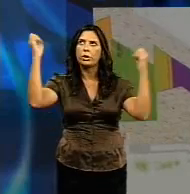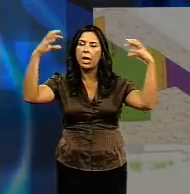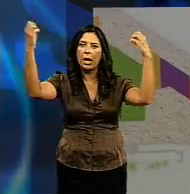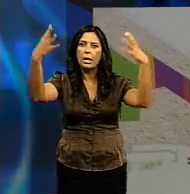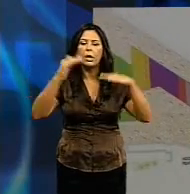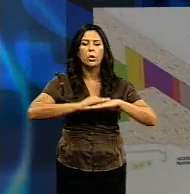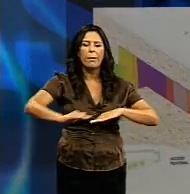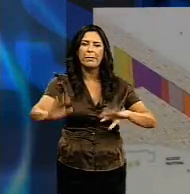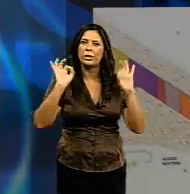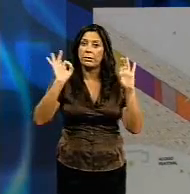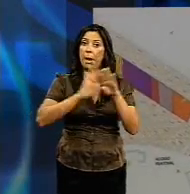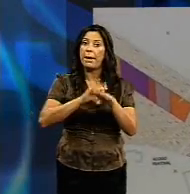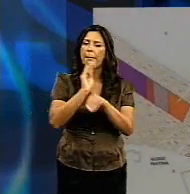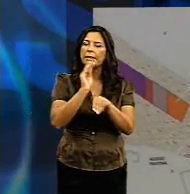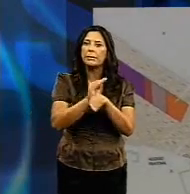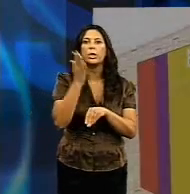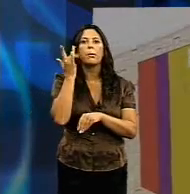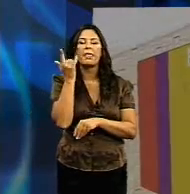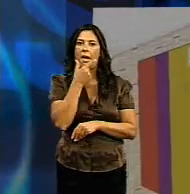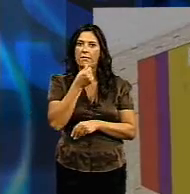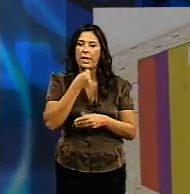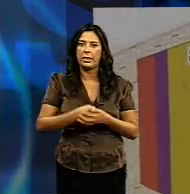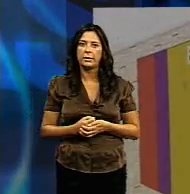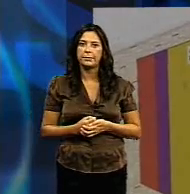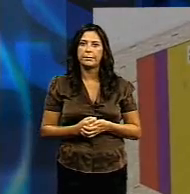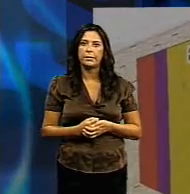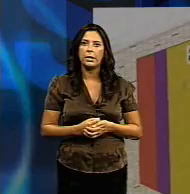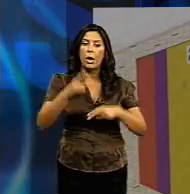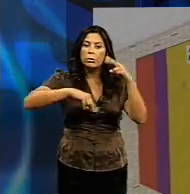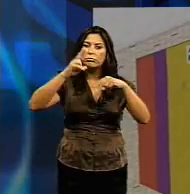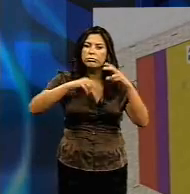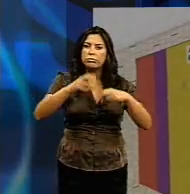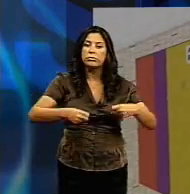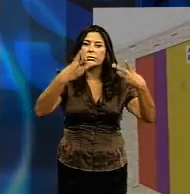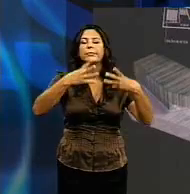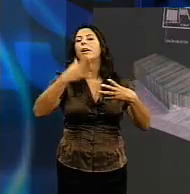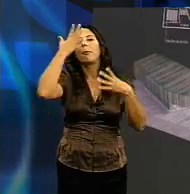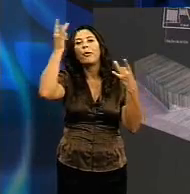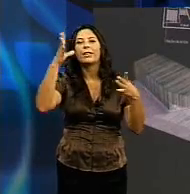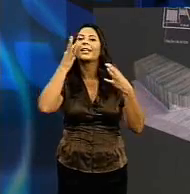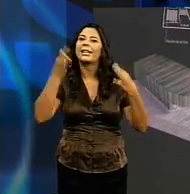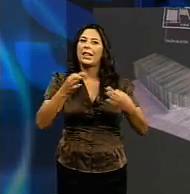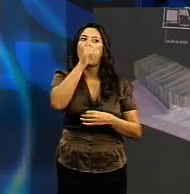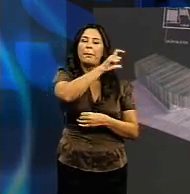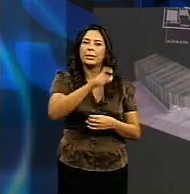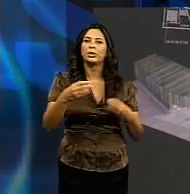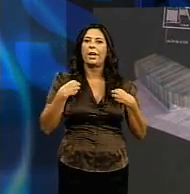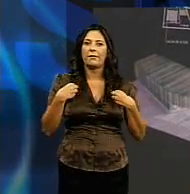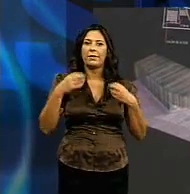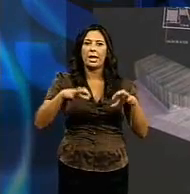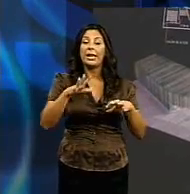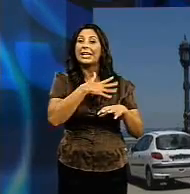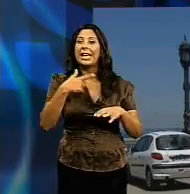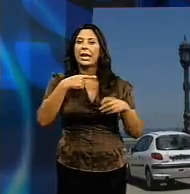para facilitar el mantenimiento y limpieza. Su construcción colaborará en que sea una realidad la gran aspiración de los gaditanos de tener todo el